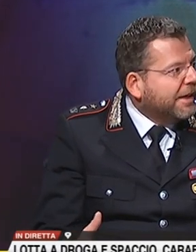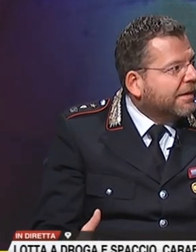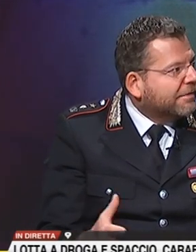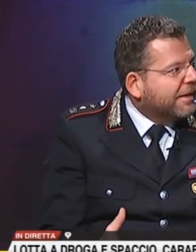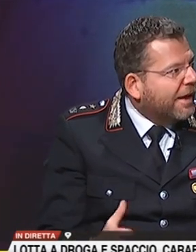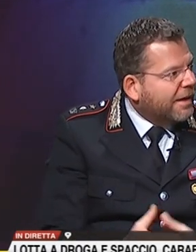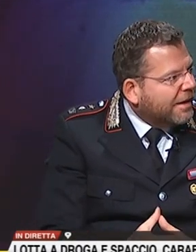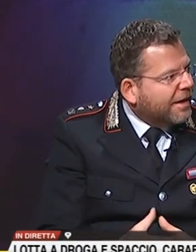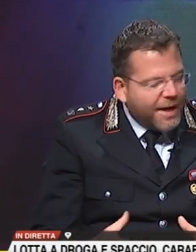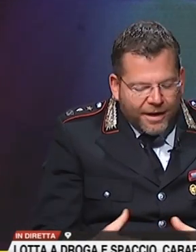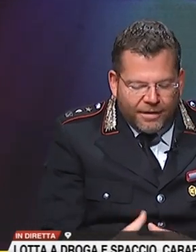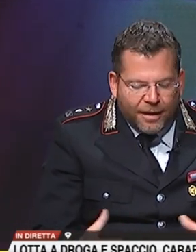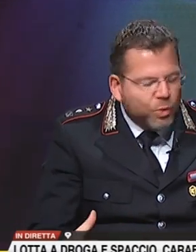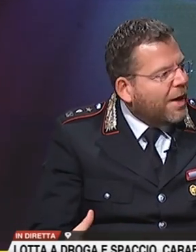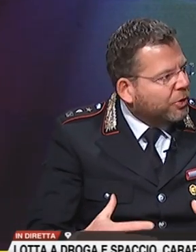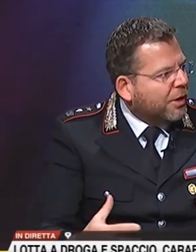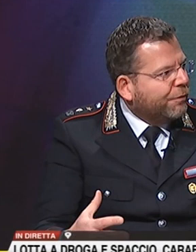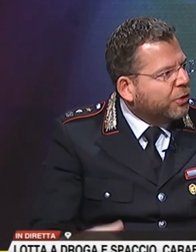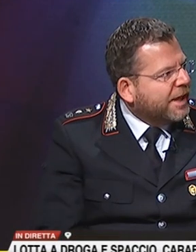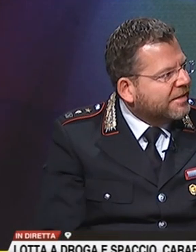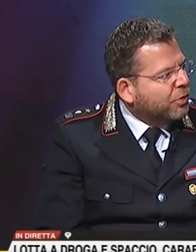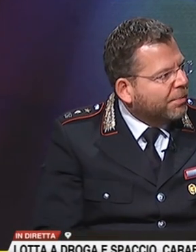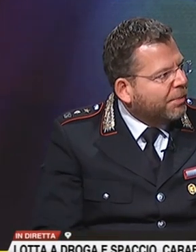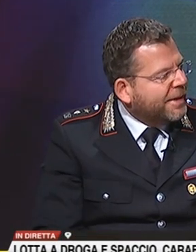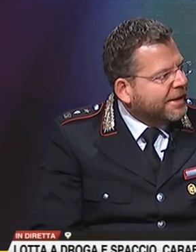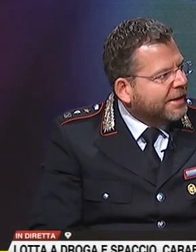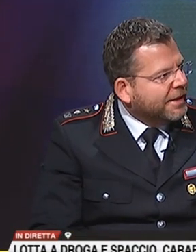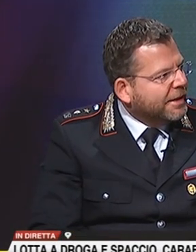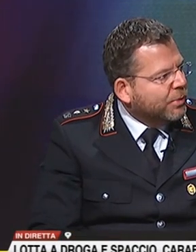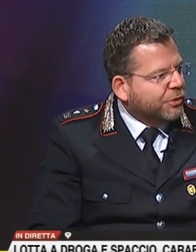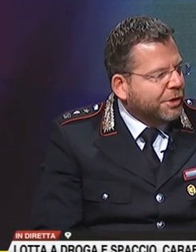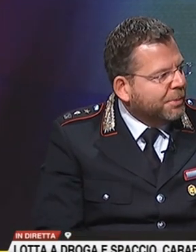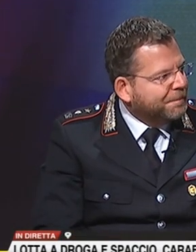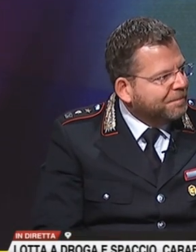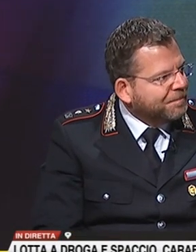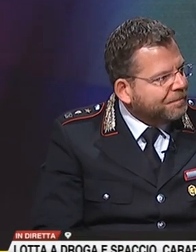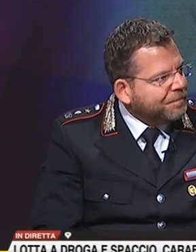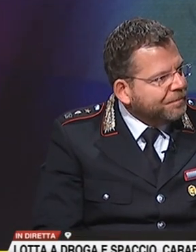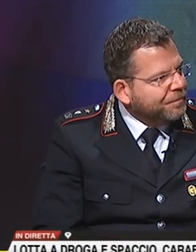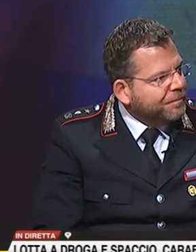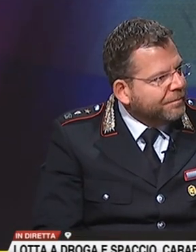sicuramente chi è abituato a confrontarsi con problematiche di questo tipo.